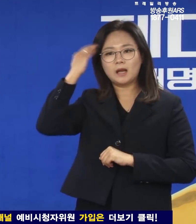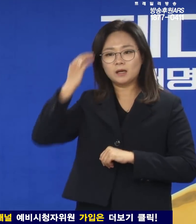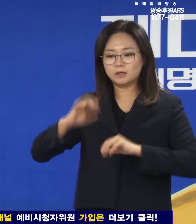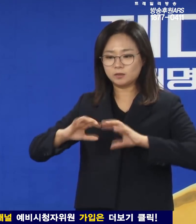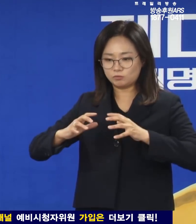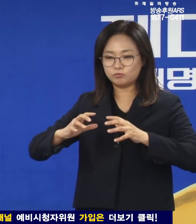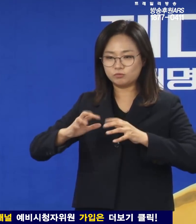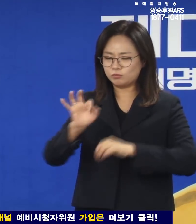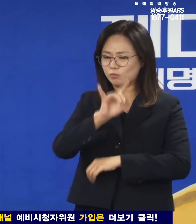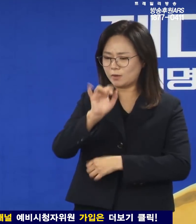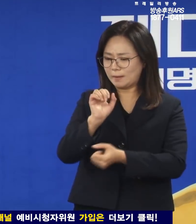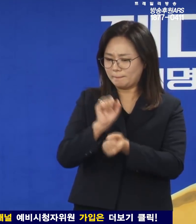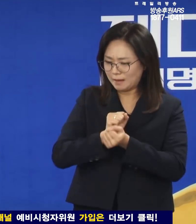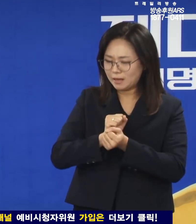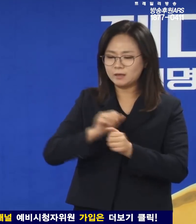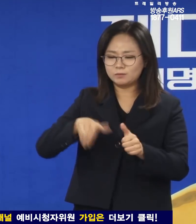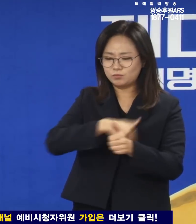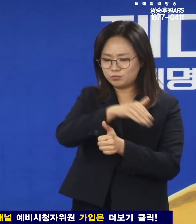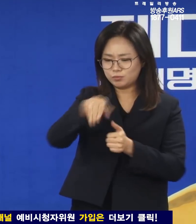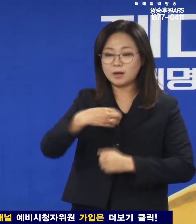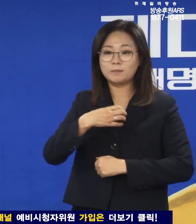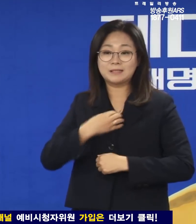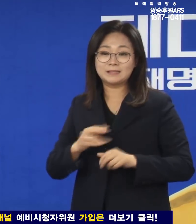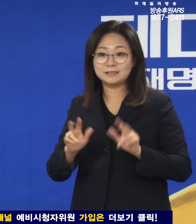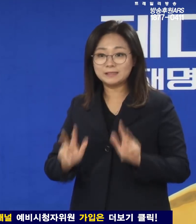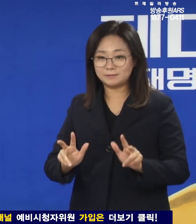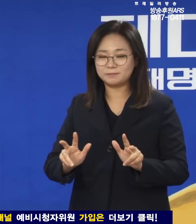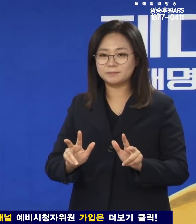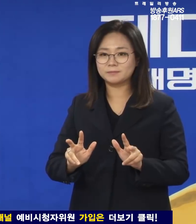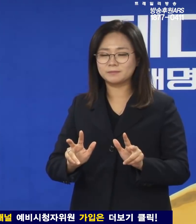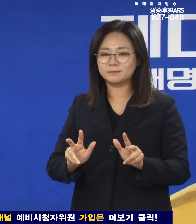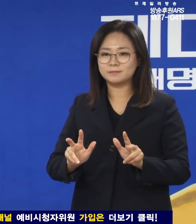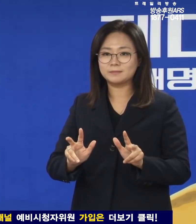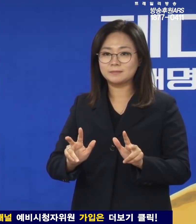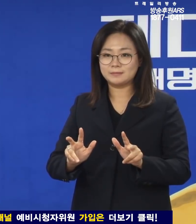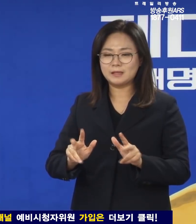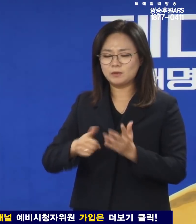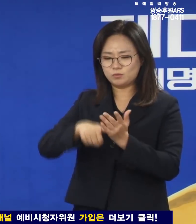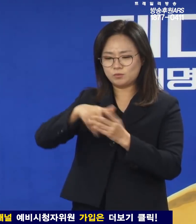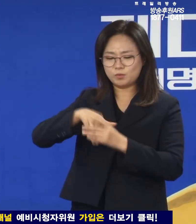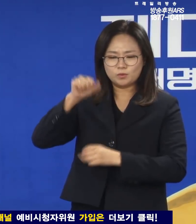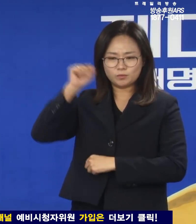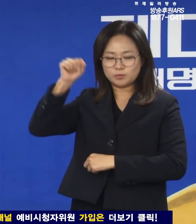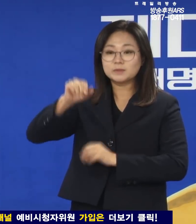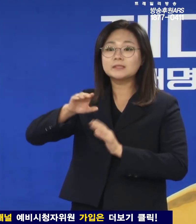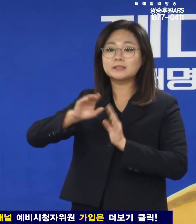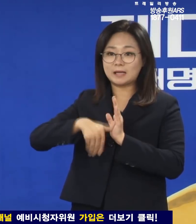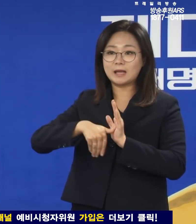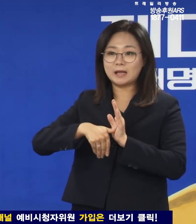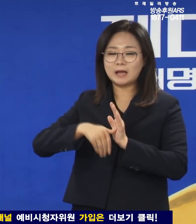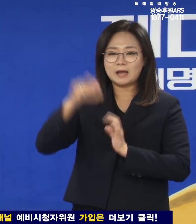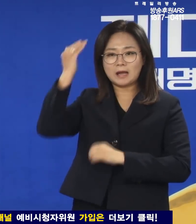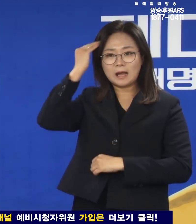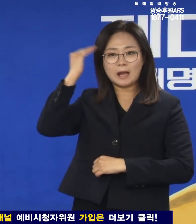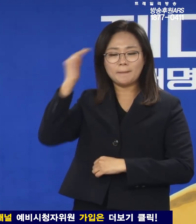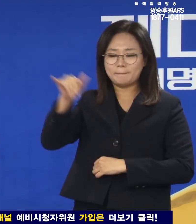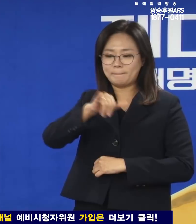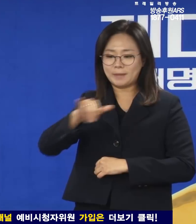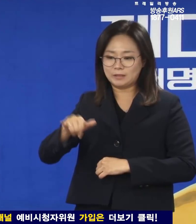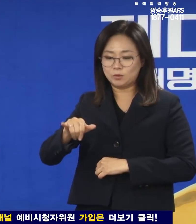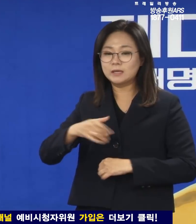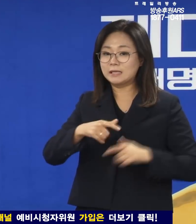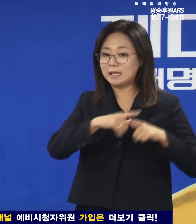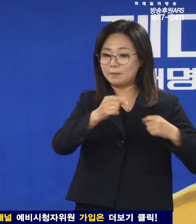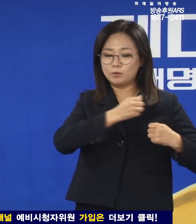대한민국이 코로나와 대전환의 기로에 선 지금 대선 후보 토론에서 한반도에